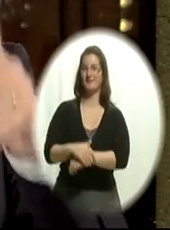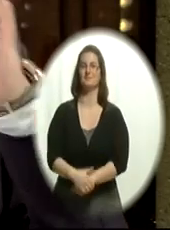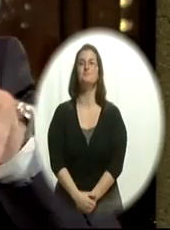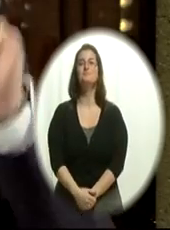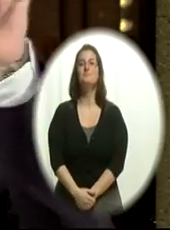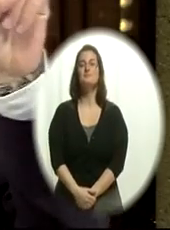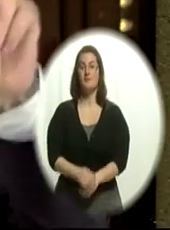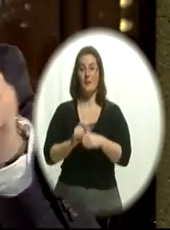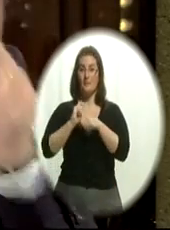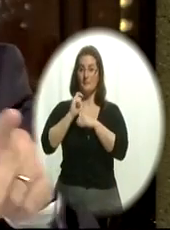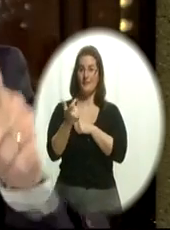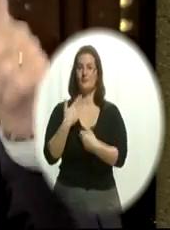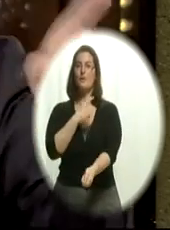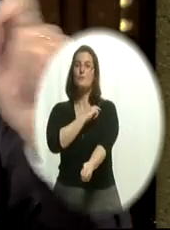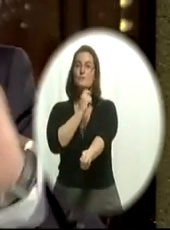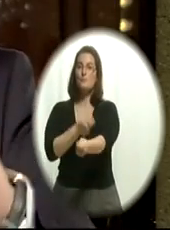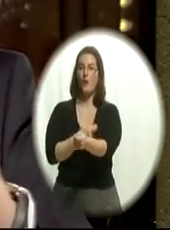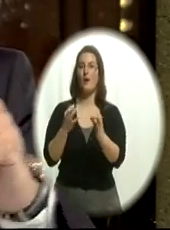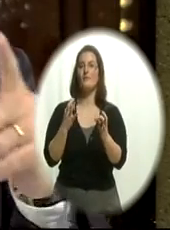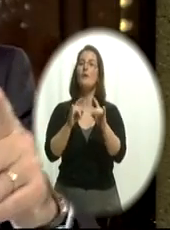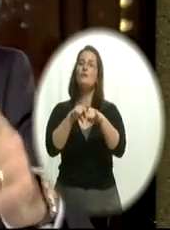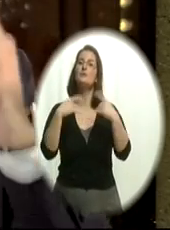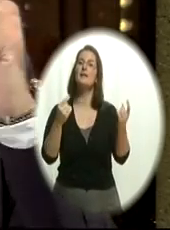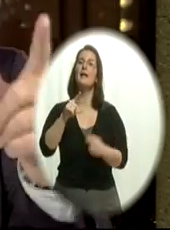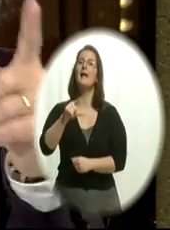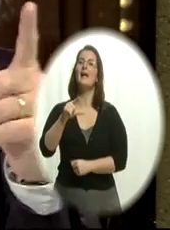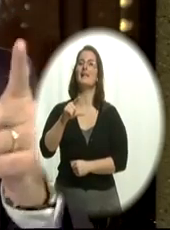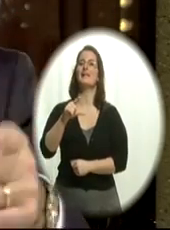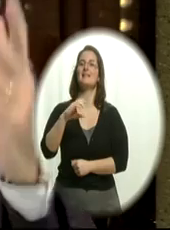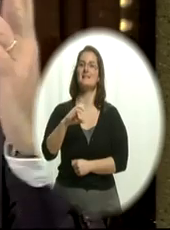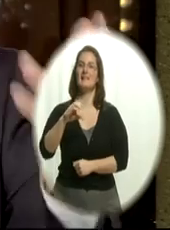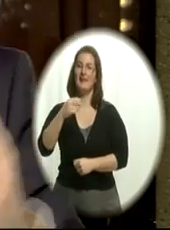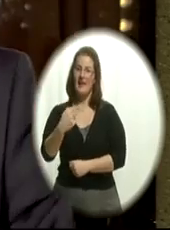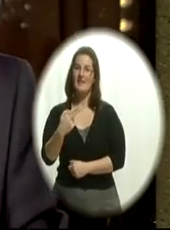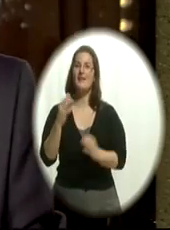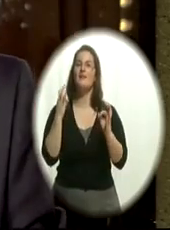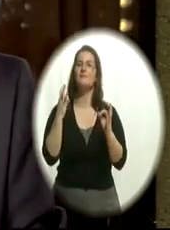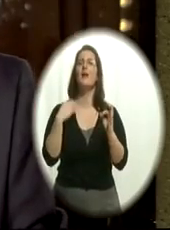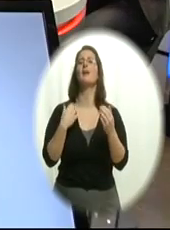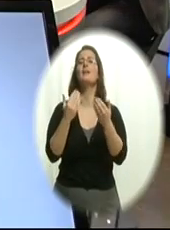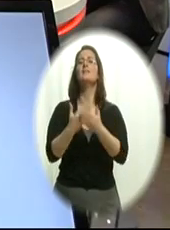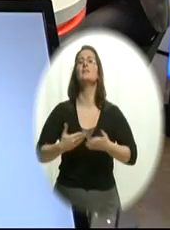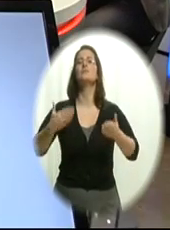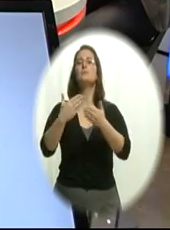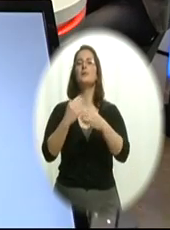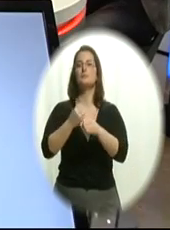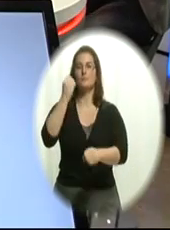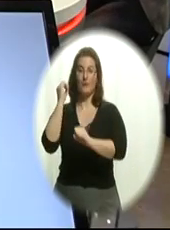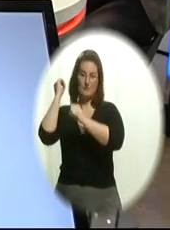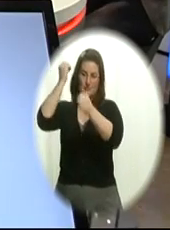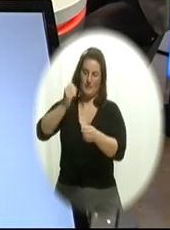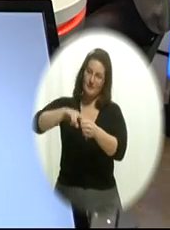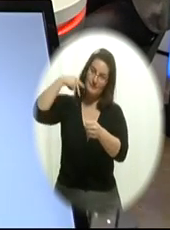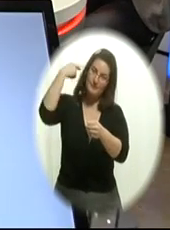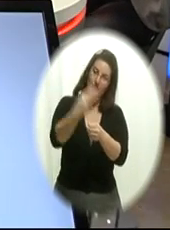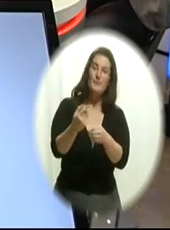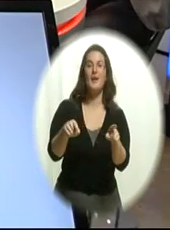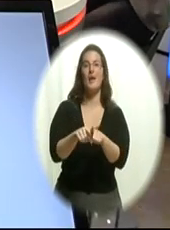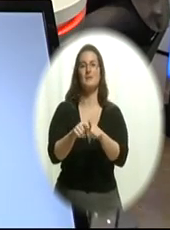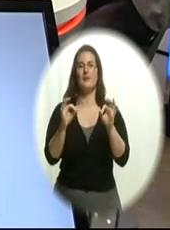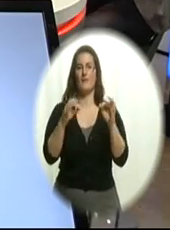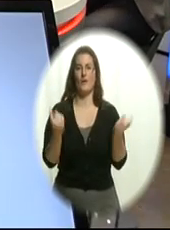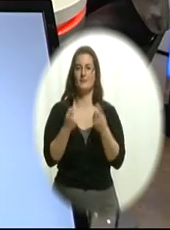suivre, du sport sous deux formes, Régis Legrand, le journaliste de LCN, il va nous parler du Perche Elite Tour, un grand événement à venir. On va avoir la rubrique coaching sportif avec Jérôme